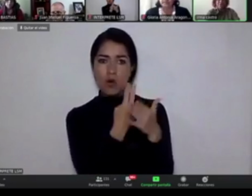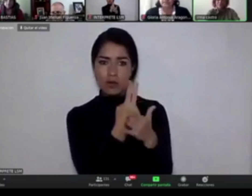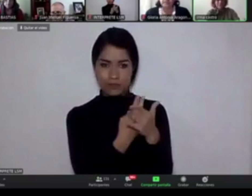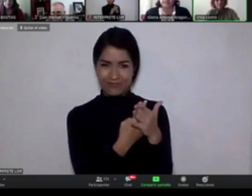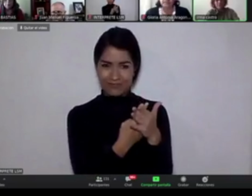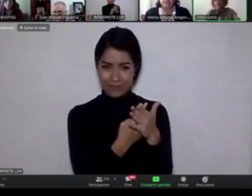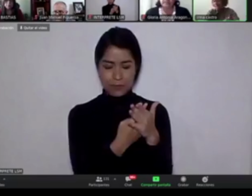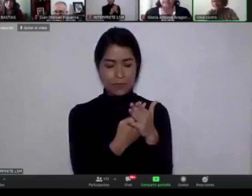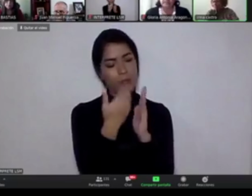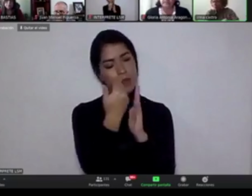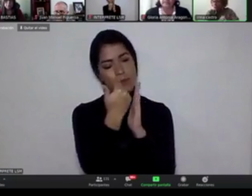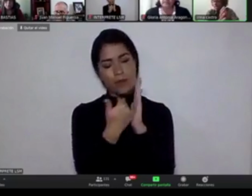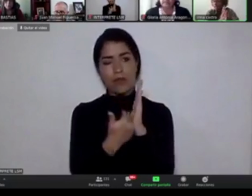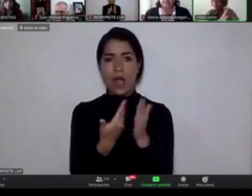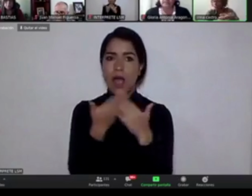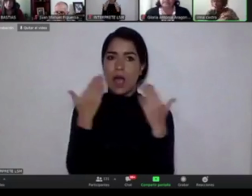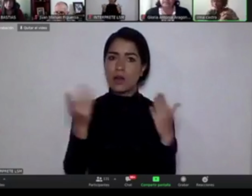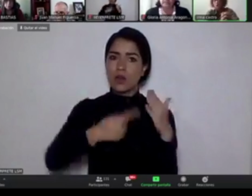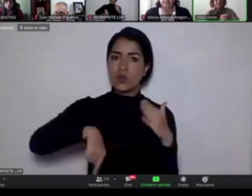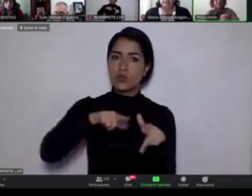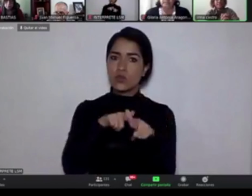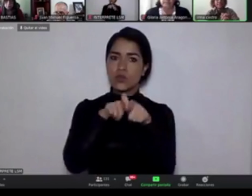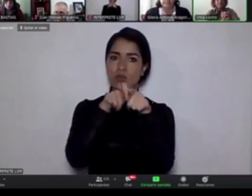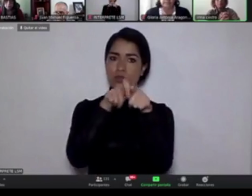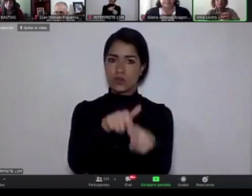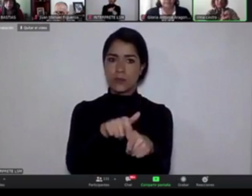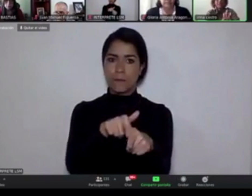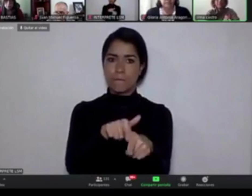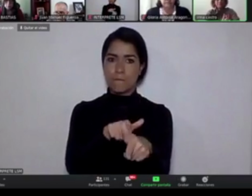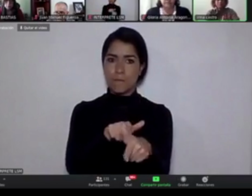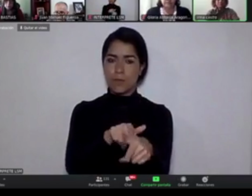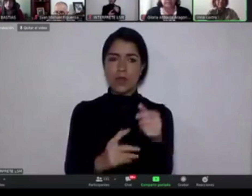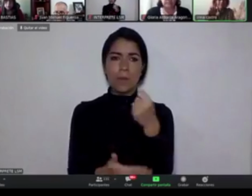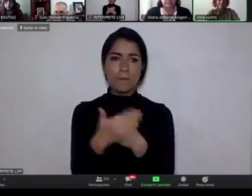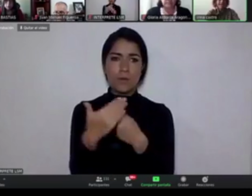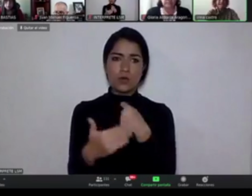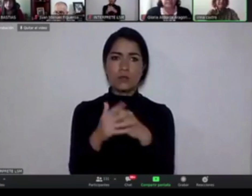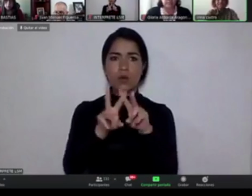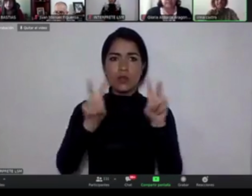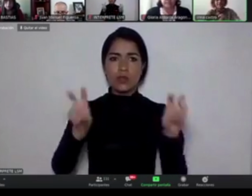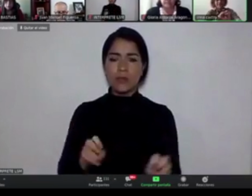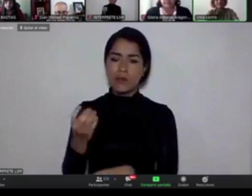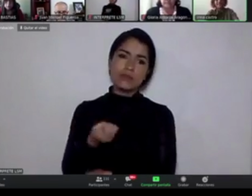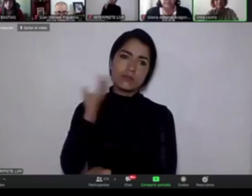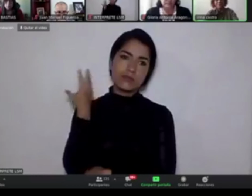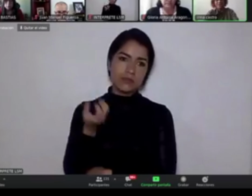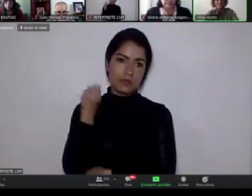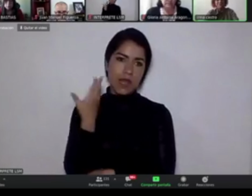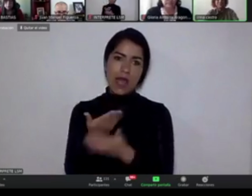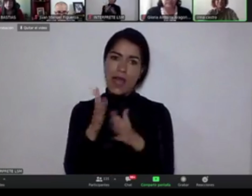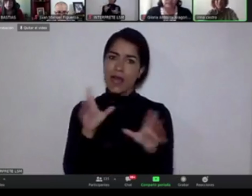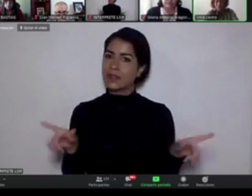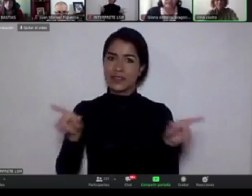pues bueno vamos a continuar con la siguiente ponencia hasta aquí está mi